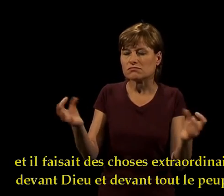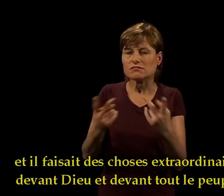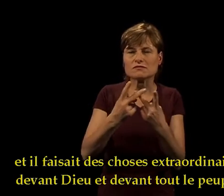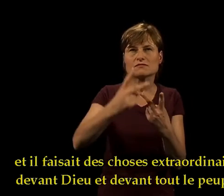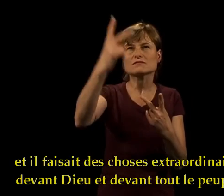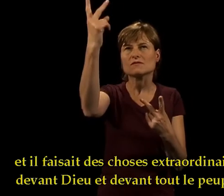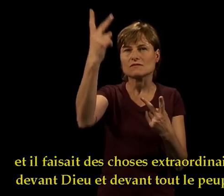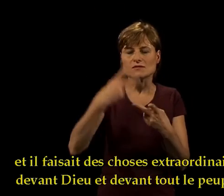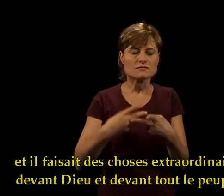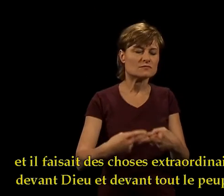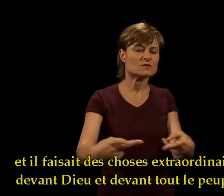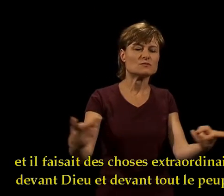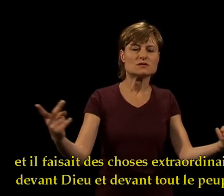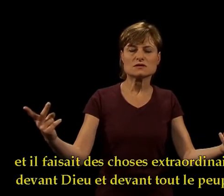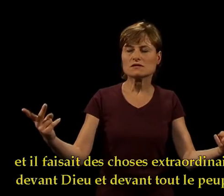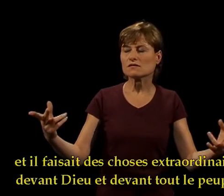et devant tout le peuple.